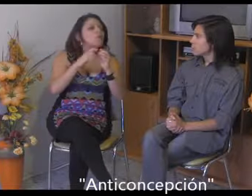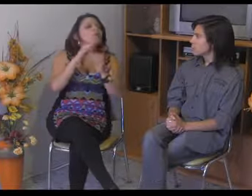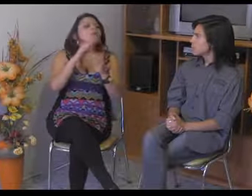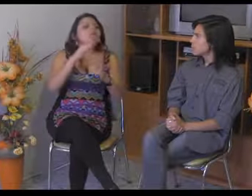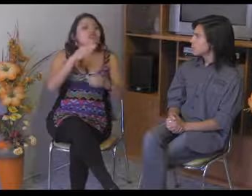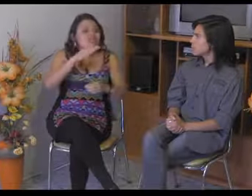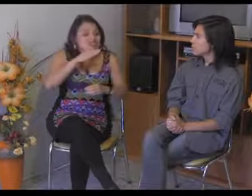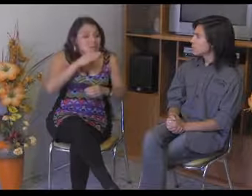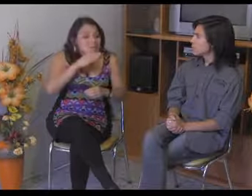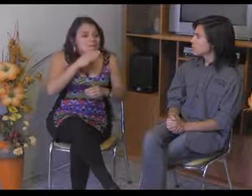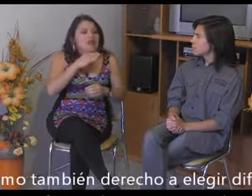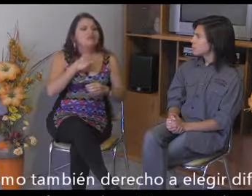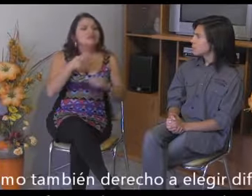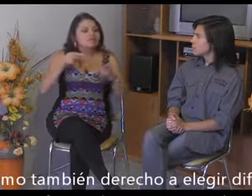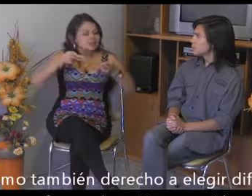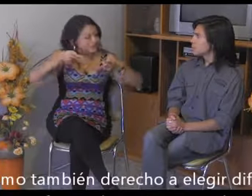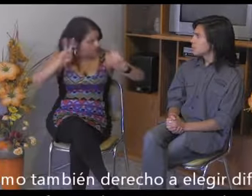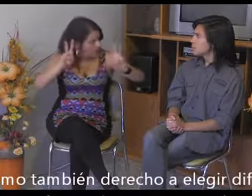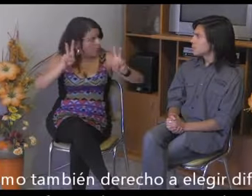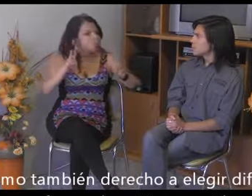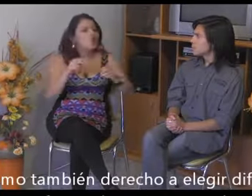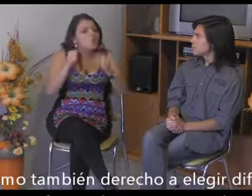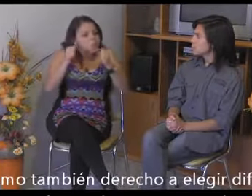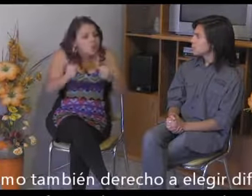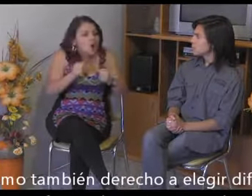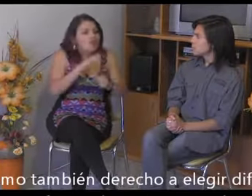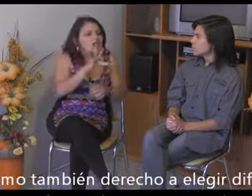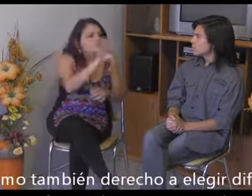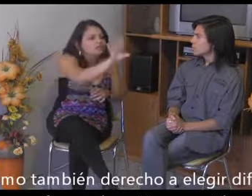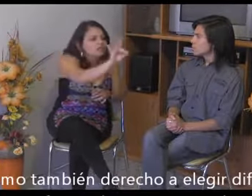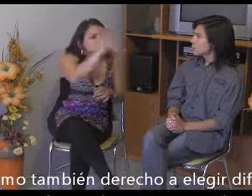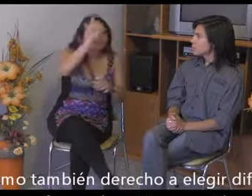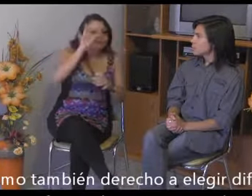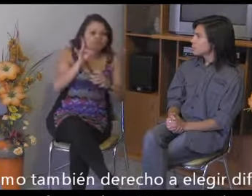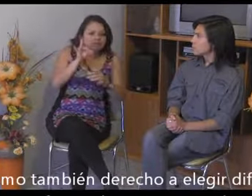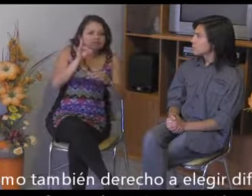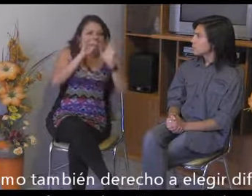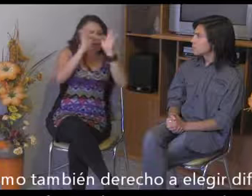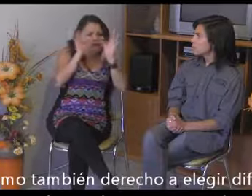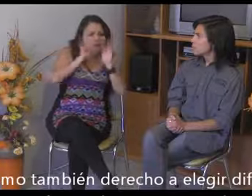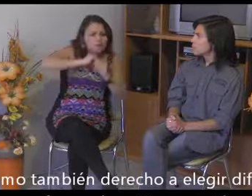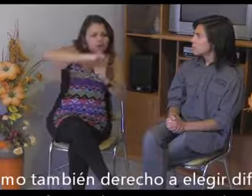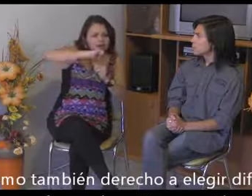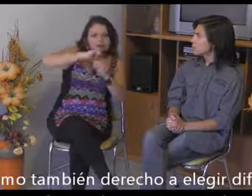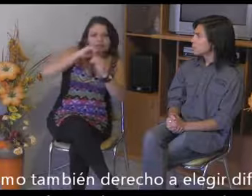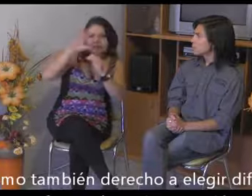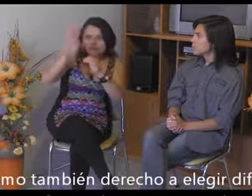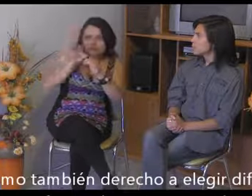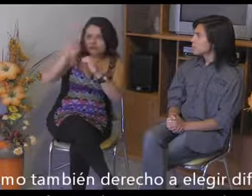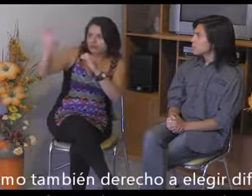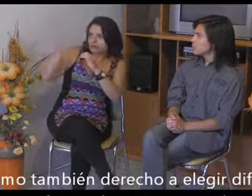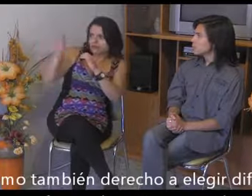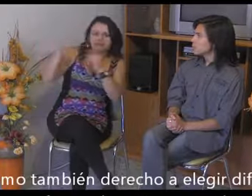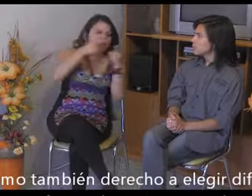anticoncepción. También los derechos de poder elegir